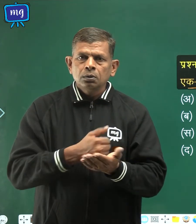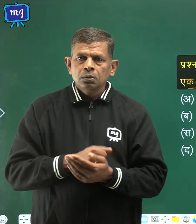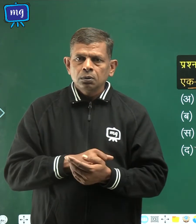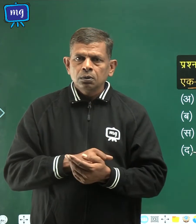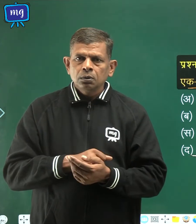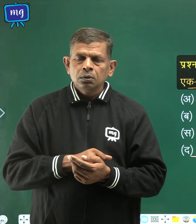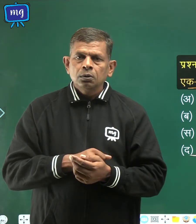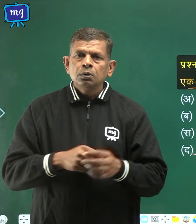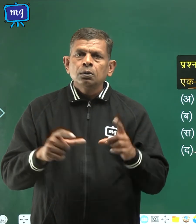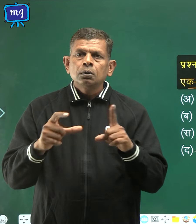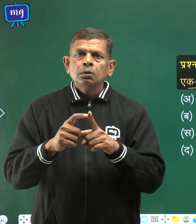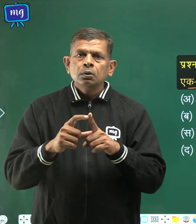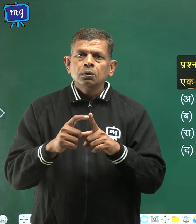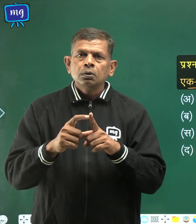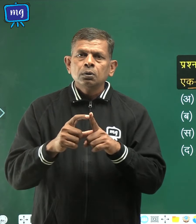द,